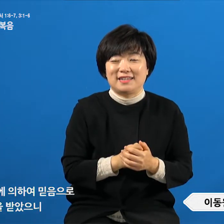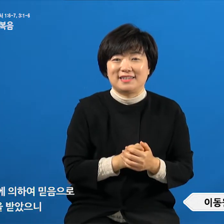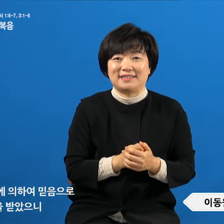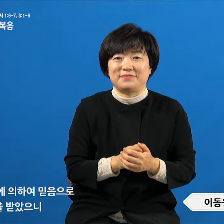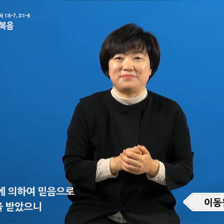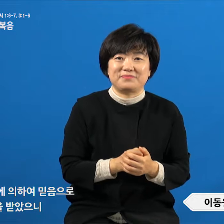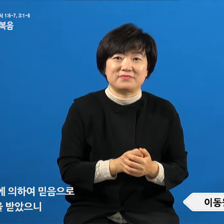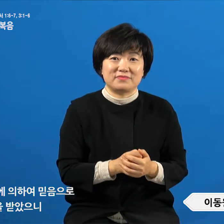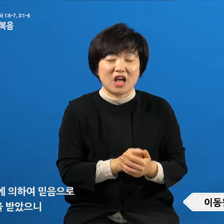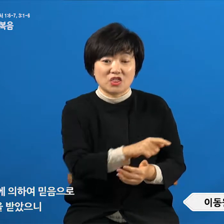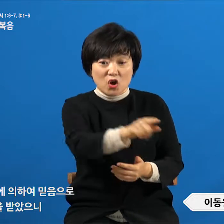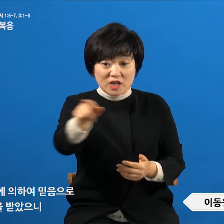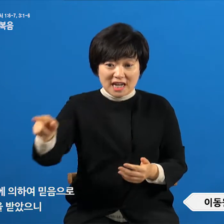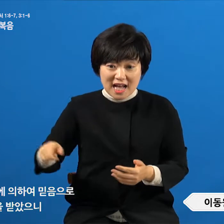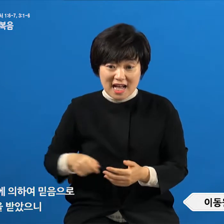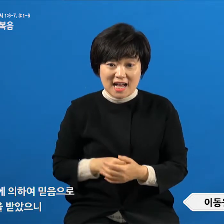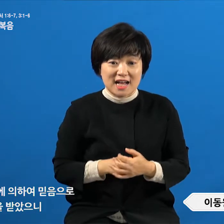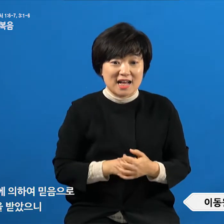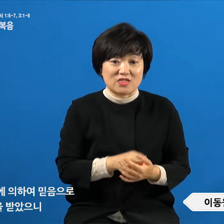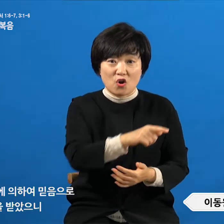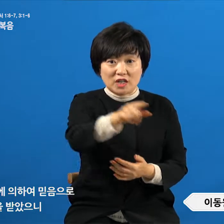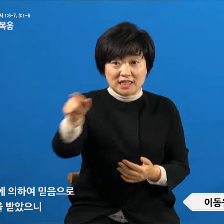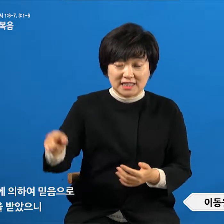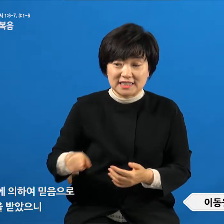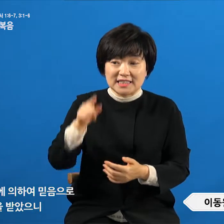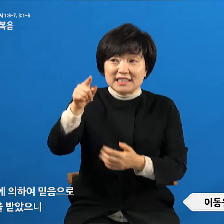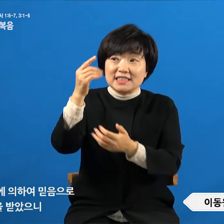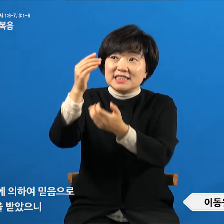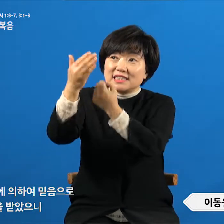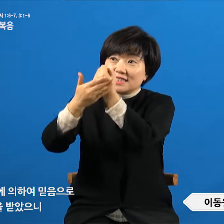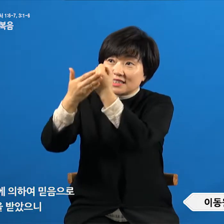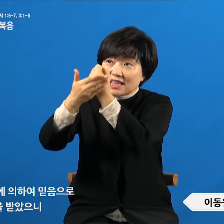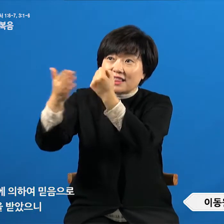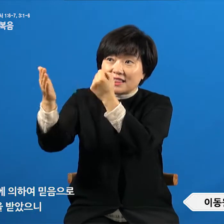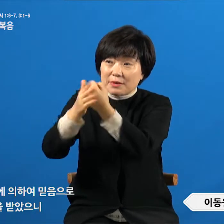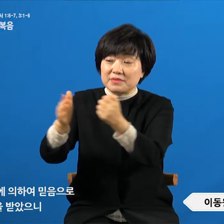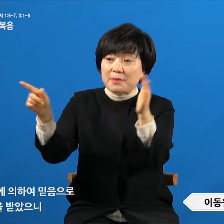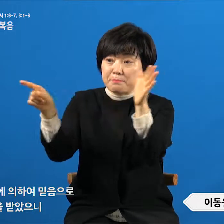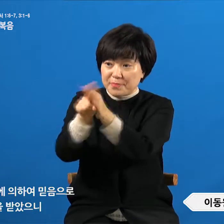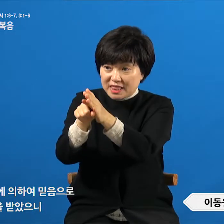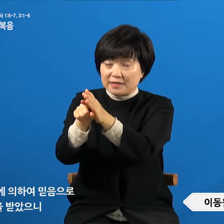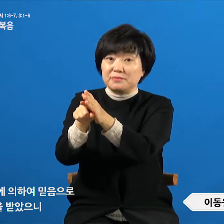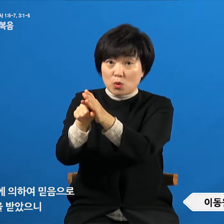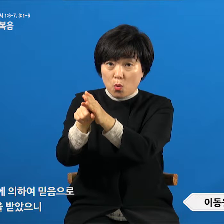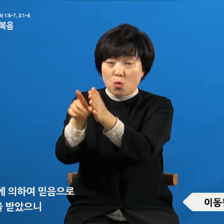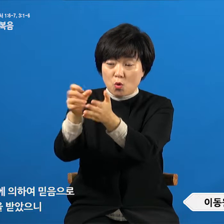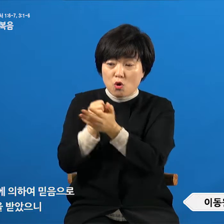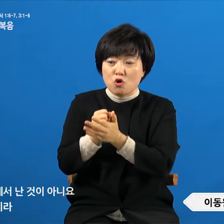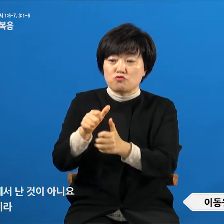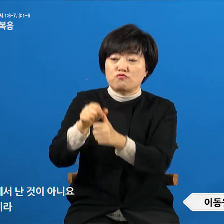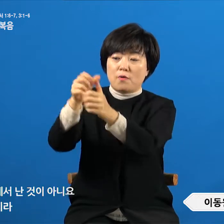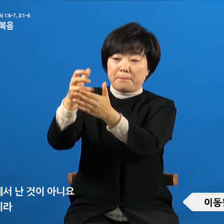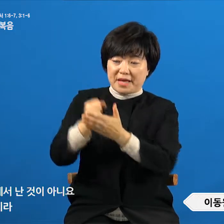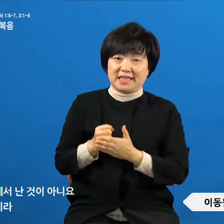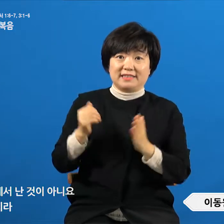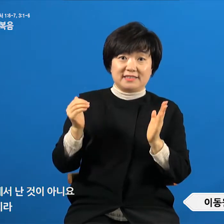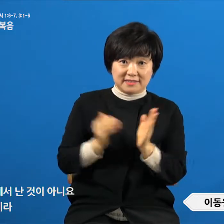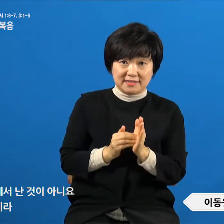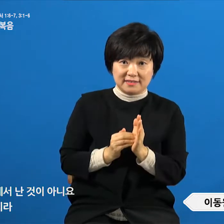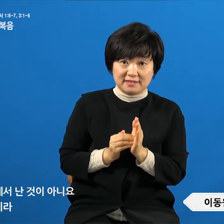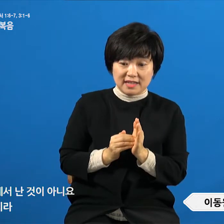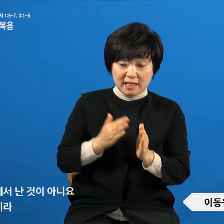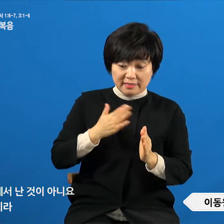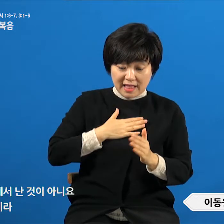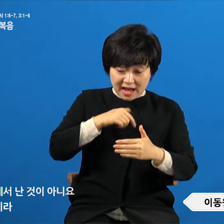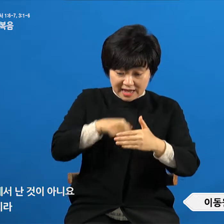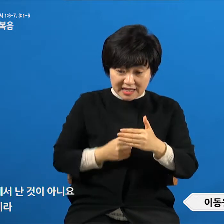9절 다 같이. 너희가 뭐예요? 시작. 너희는 그 은혜에 의하여 믿음으로 말미암아 구원을 받았나니